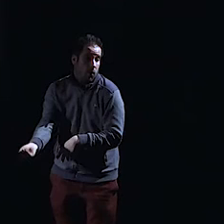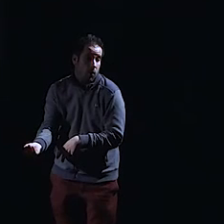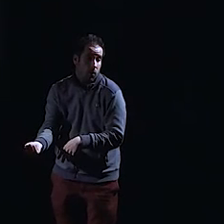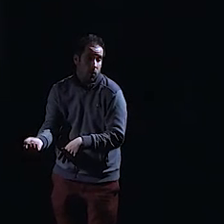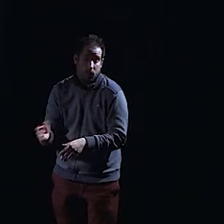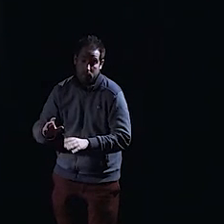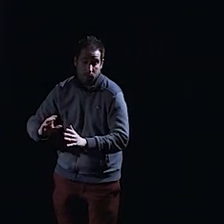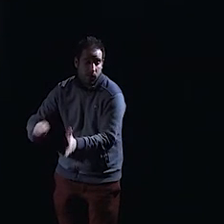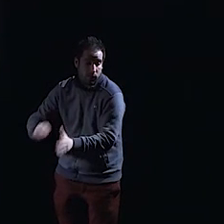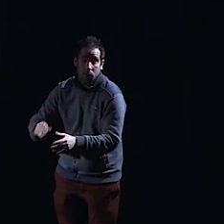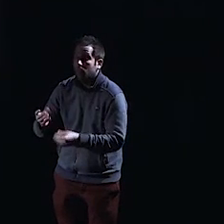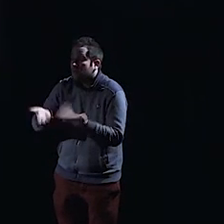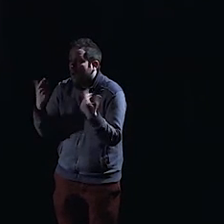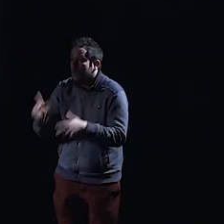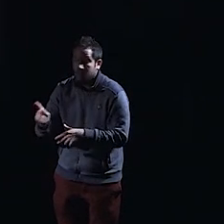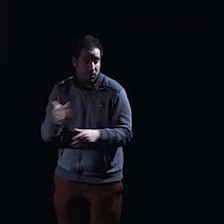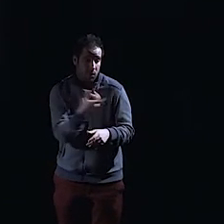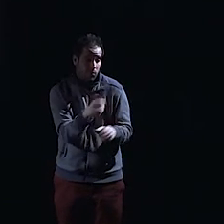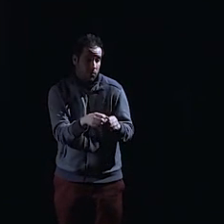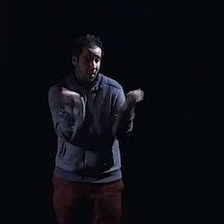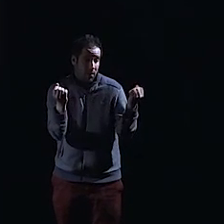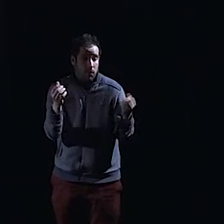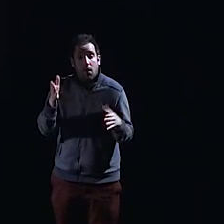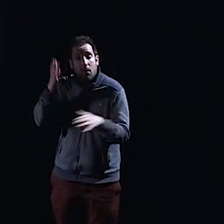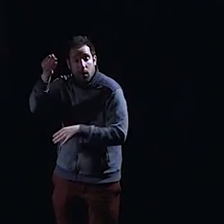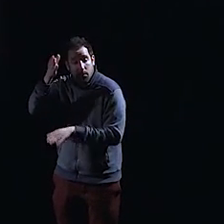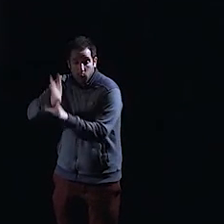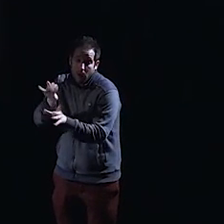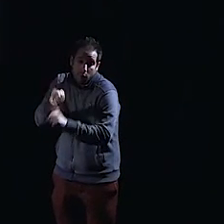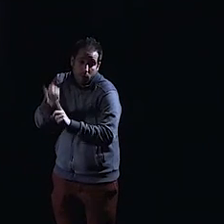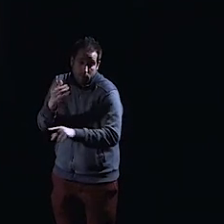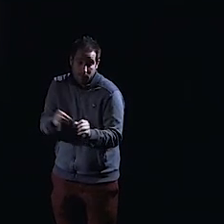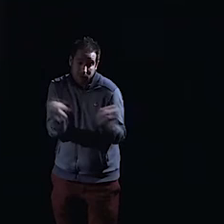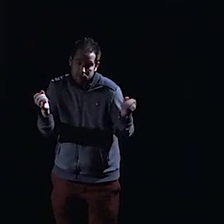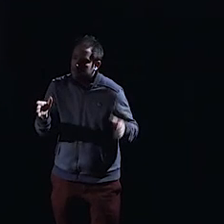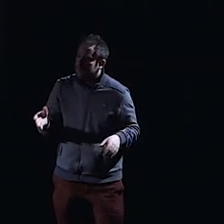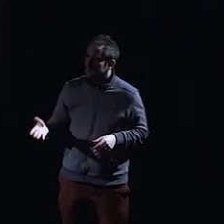leur assurer entre guillemets un meilleur avenir psychologique. Bon,